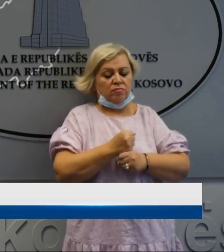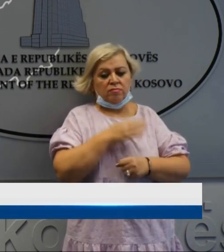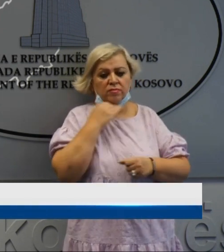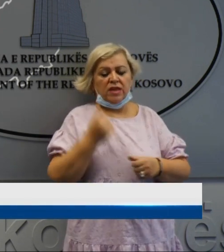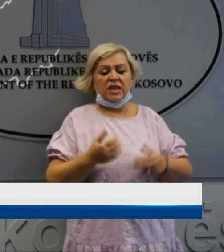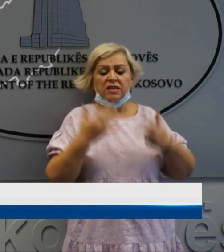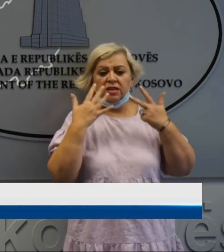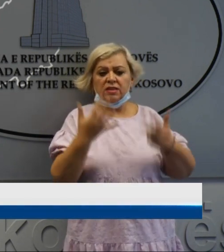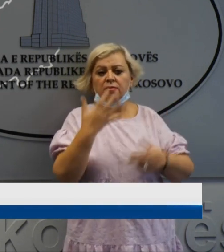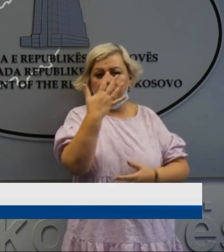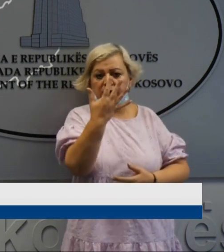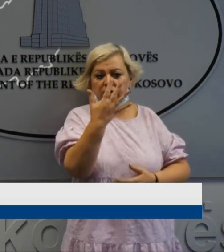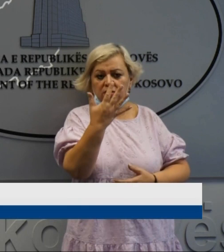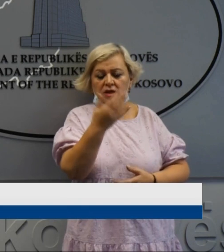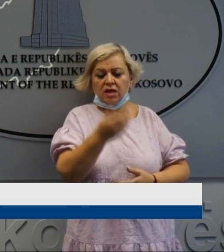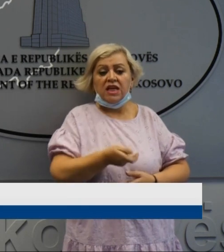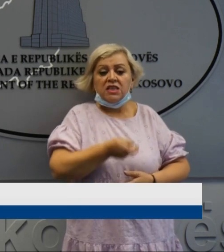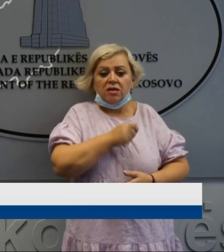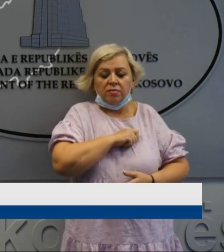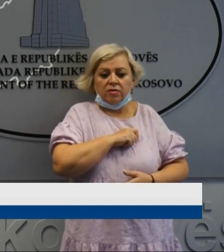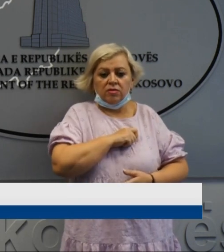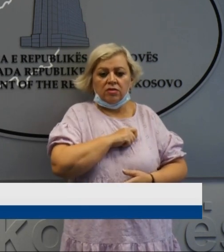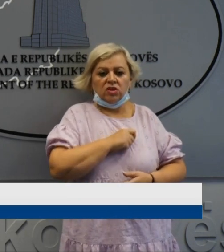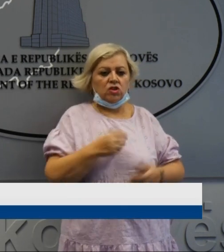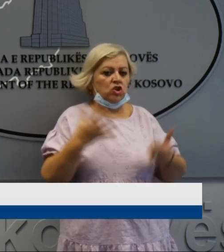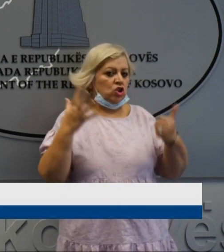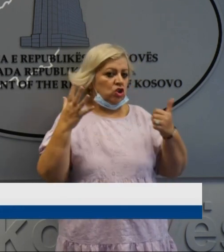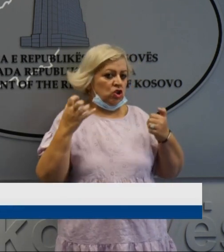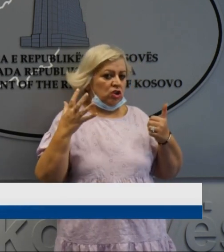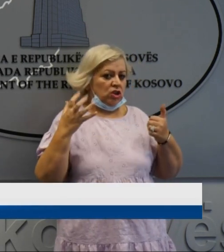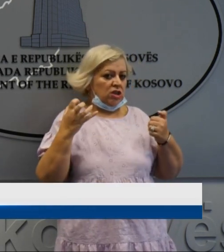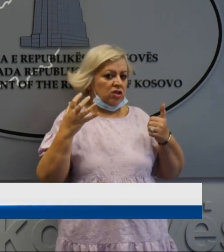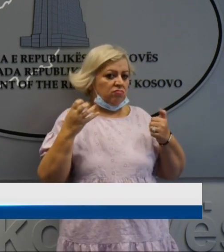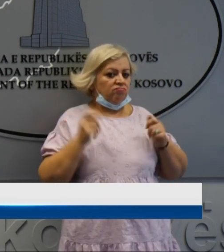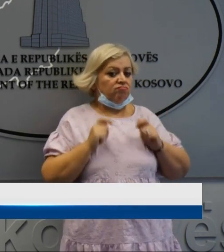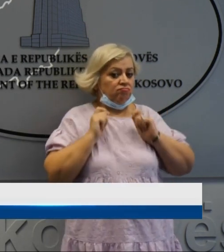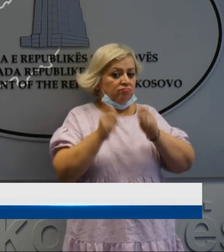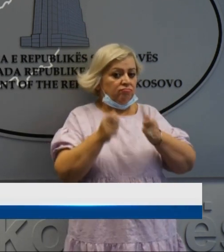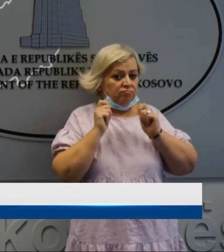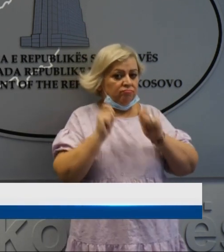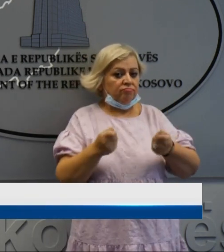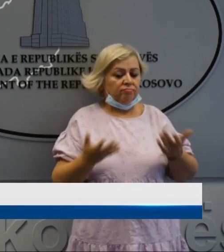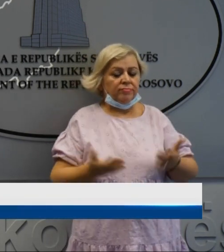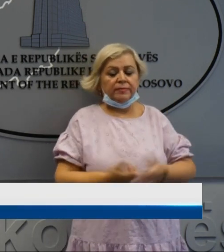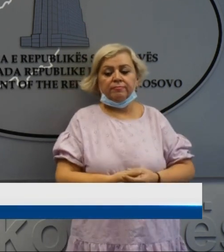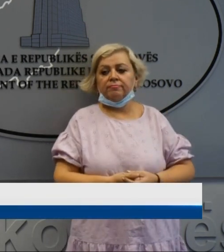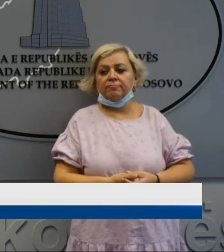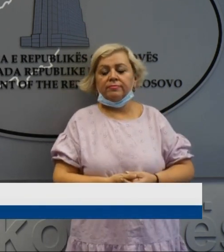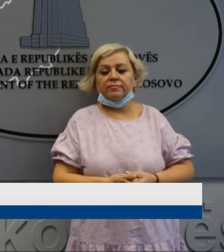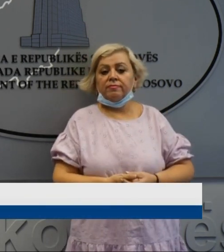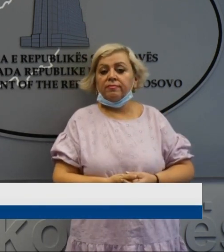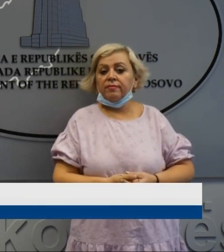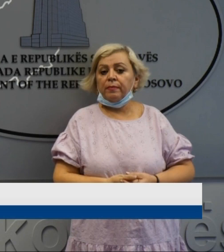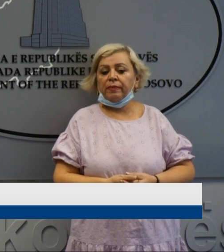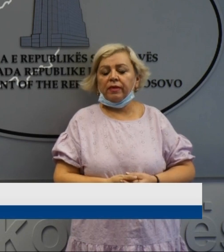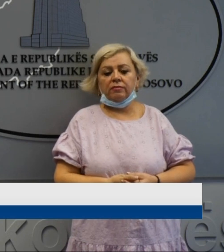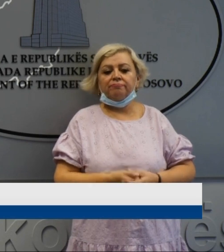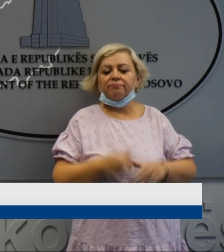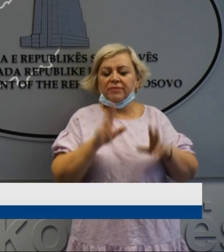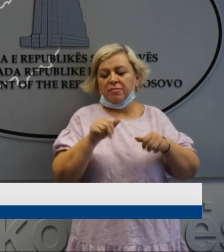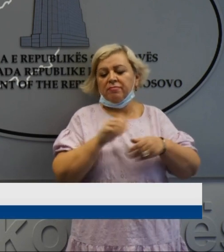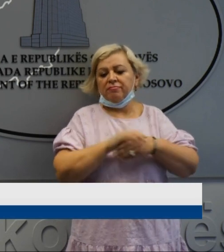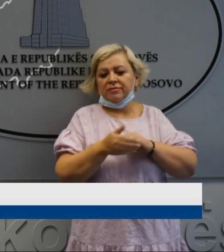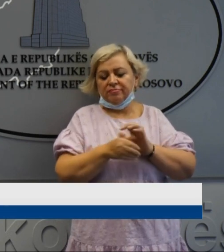për 85 inspektor kanë qenë mbi 600 aplikime dhe ka pak narsi